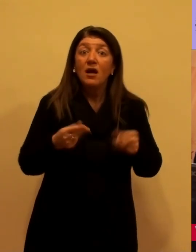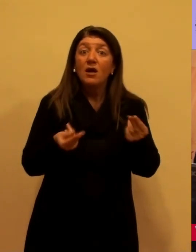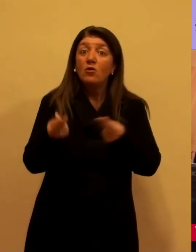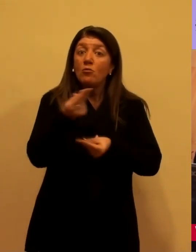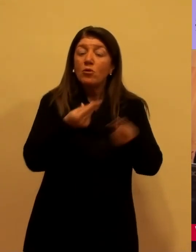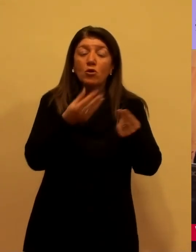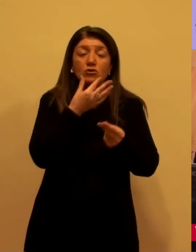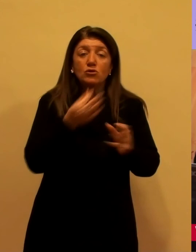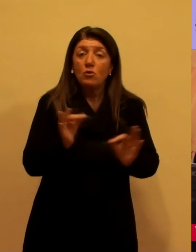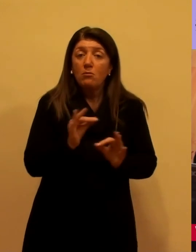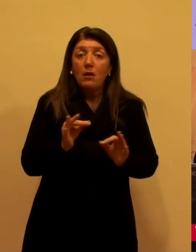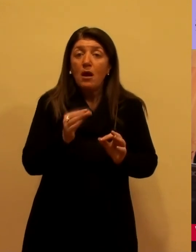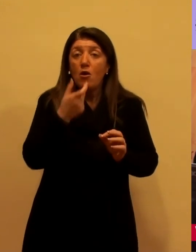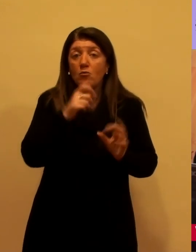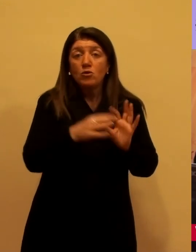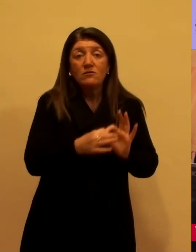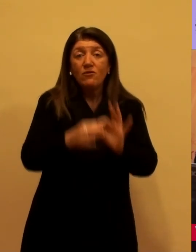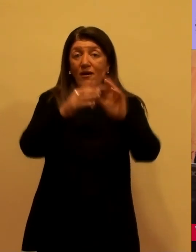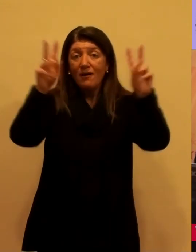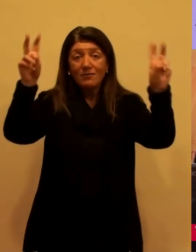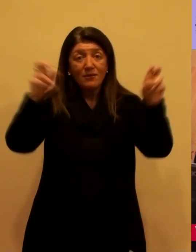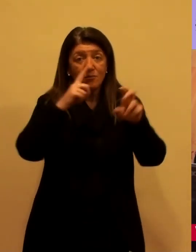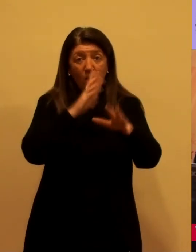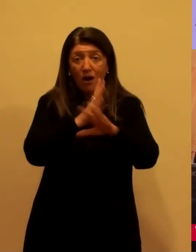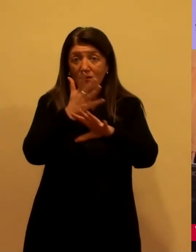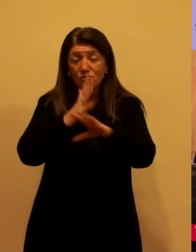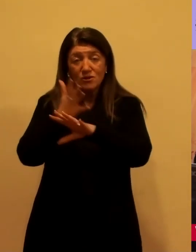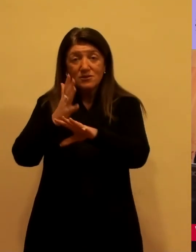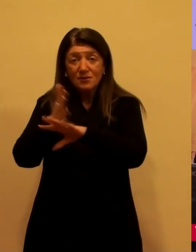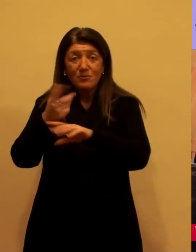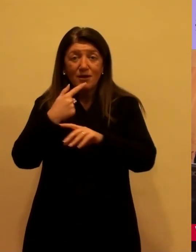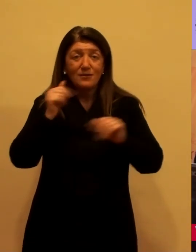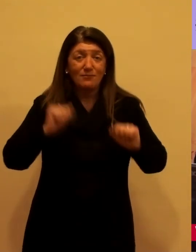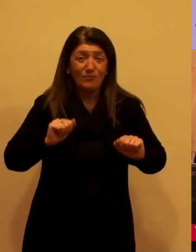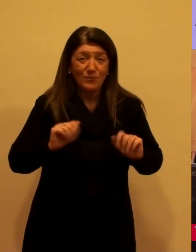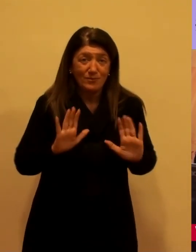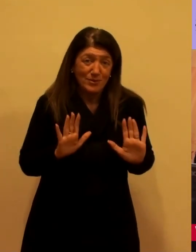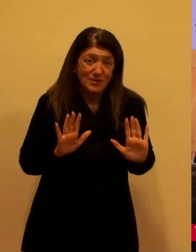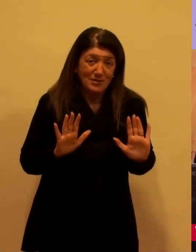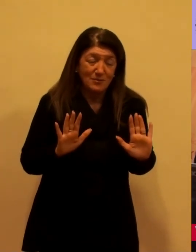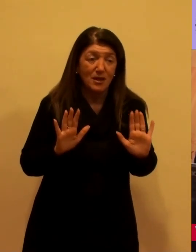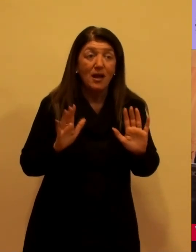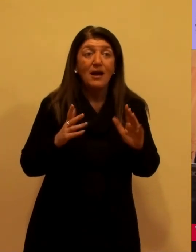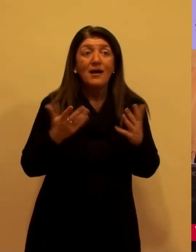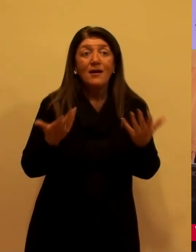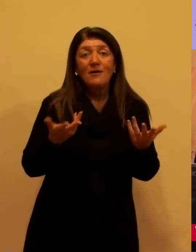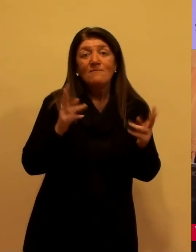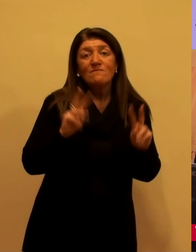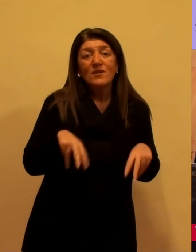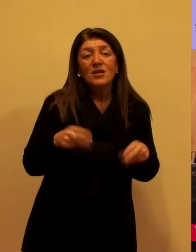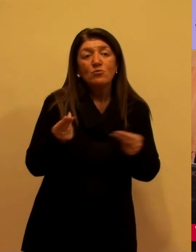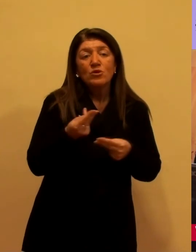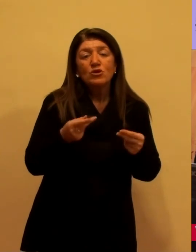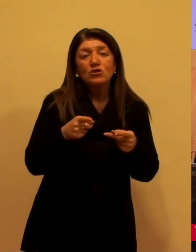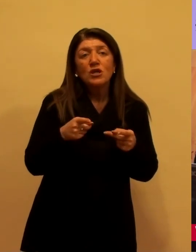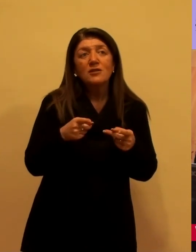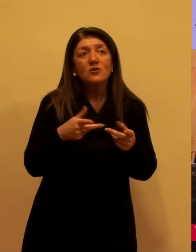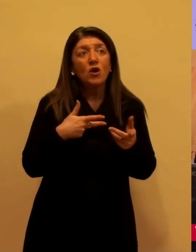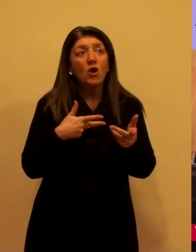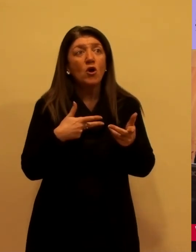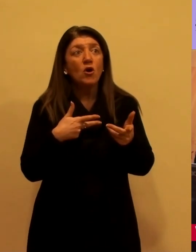conto dei temi dell'accessibilità per quanto possibile, è che è un progetto